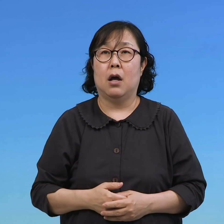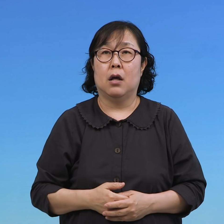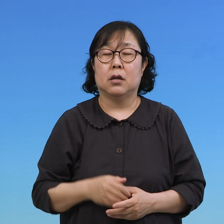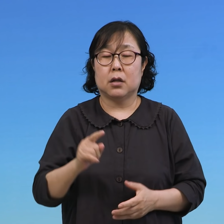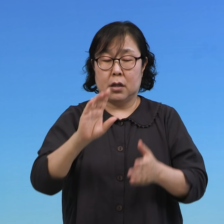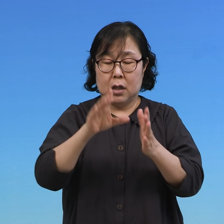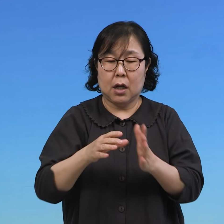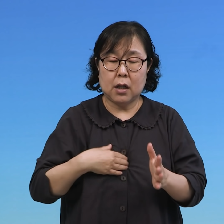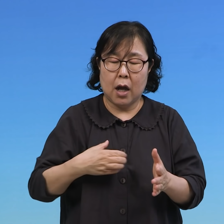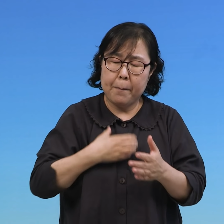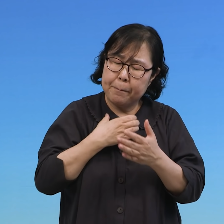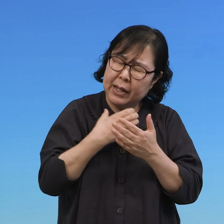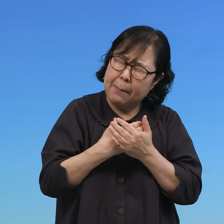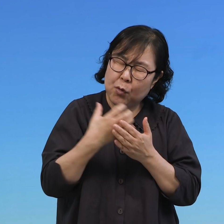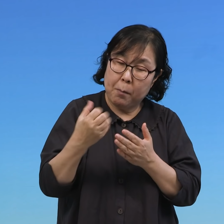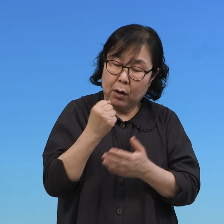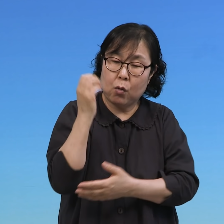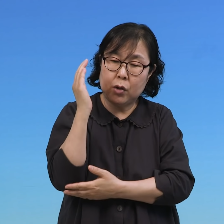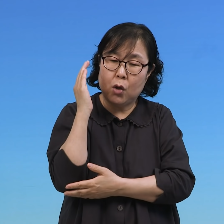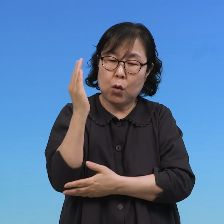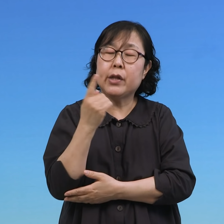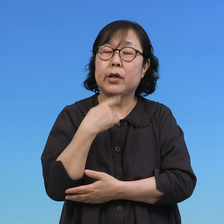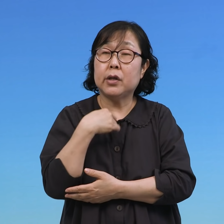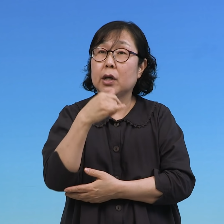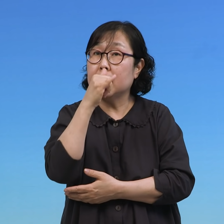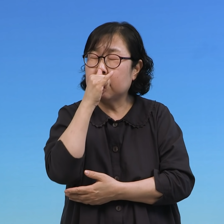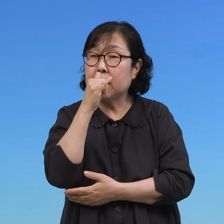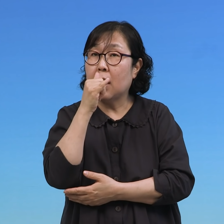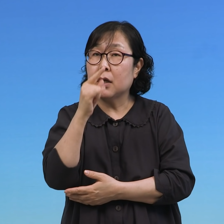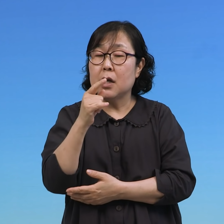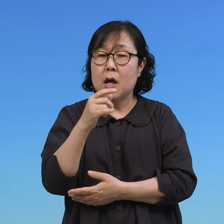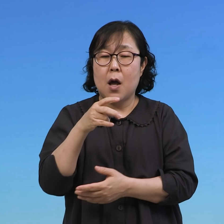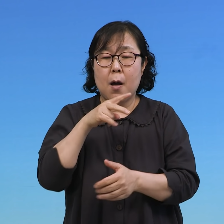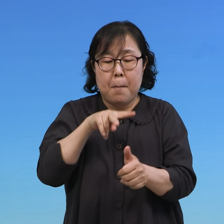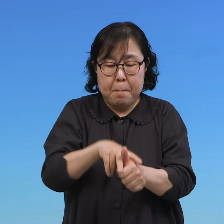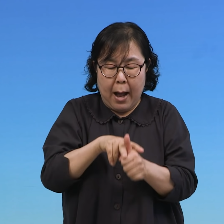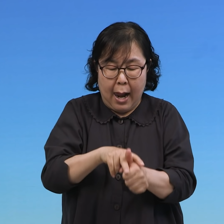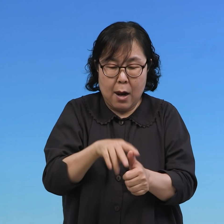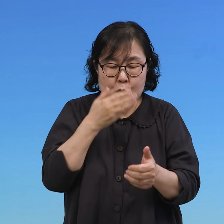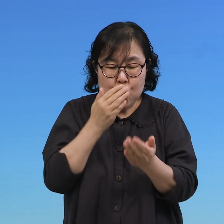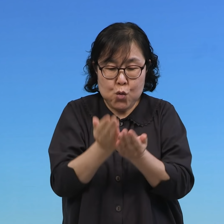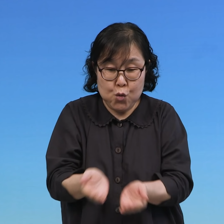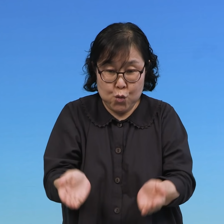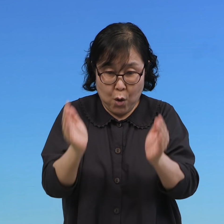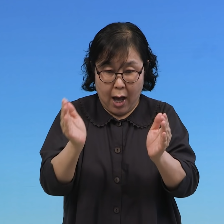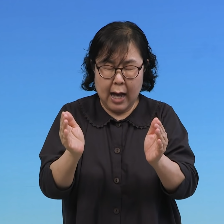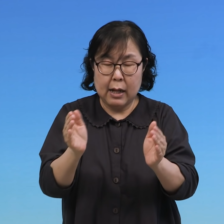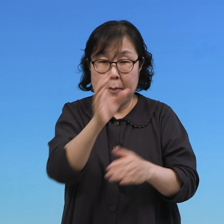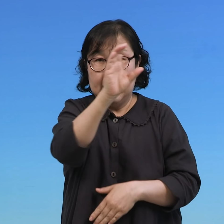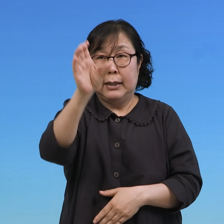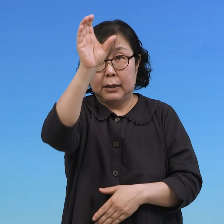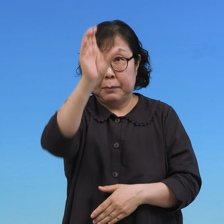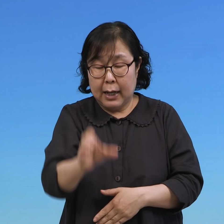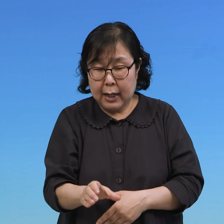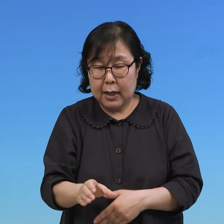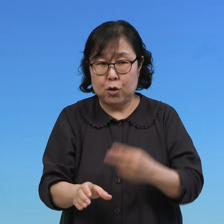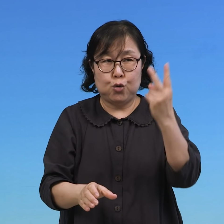말구유와 십자가 그렇게 제가 제목을 정하고 설교했는데 그 이후로 이 말구유와 십자가라는 두